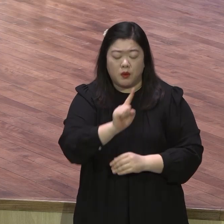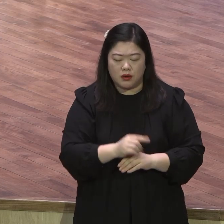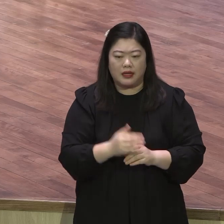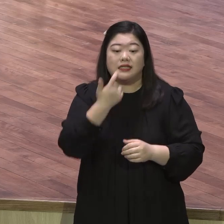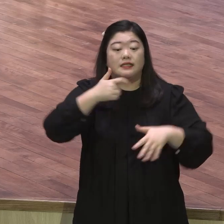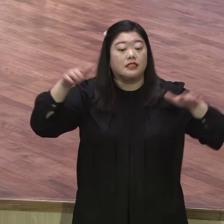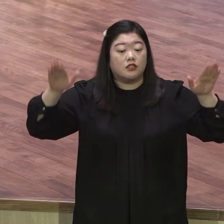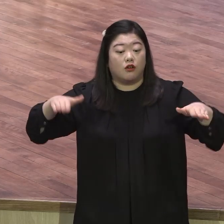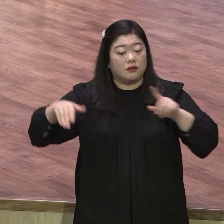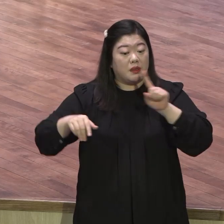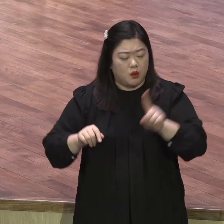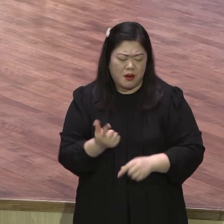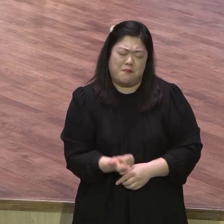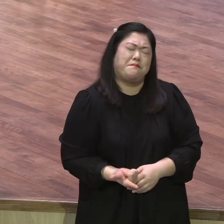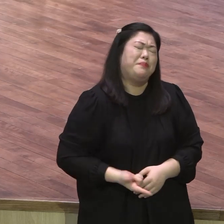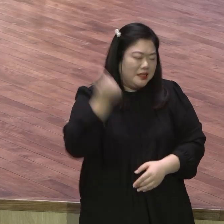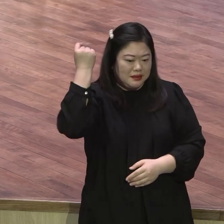전해라.